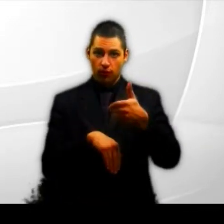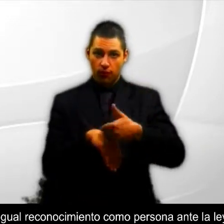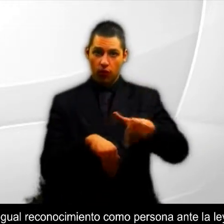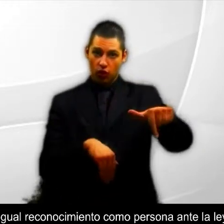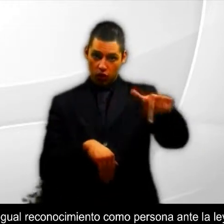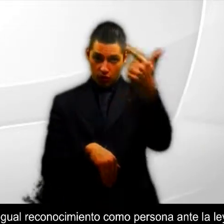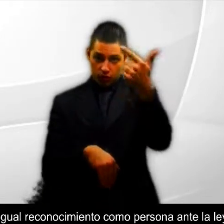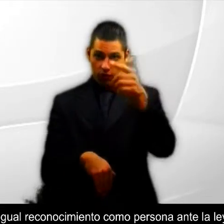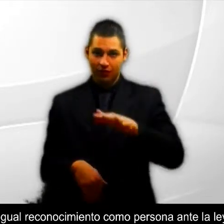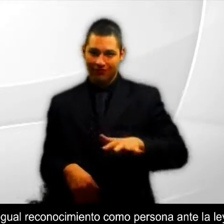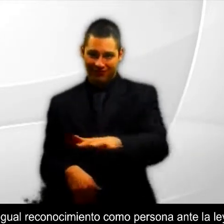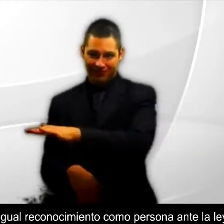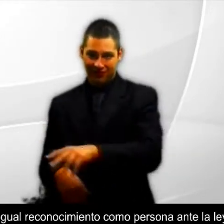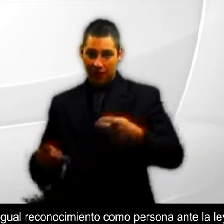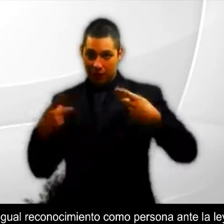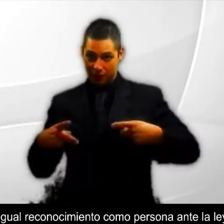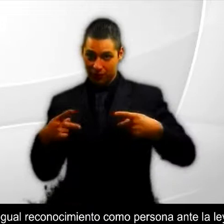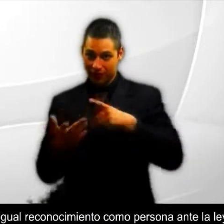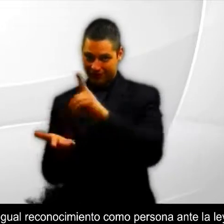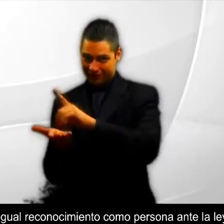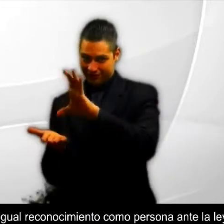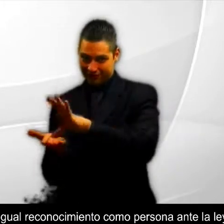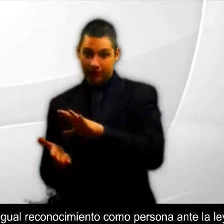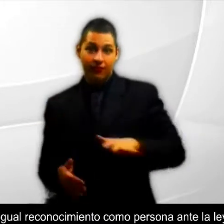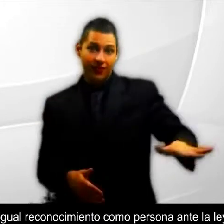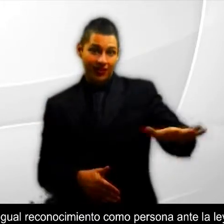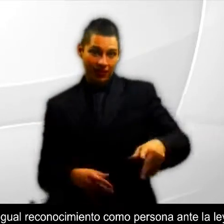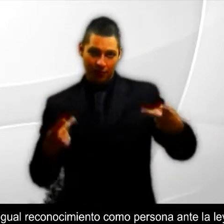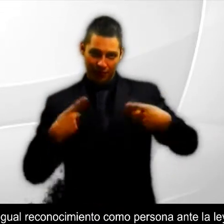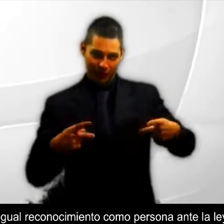Artículo 12. Igual reconocimiento como persona ante la ley.